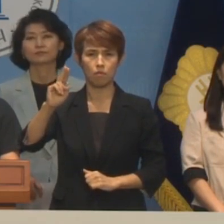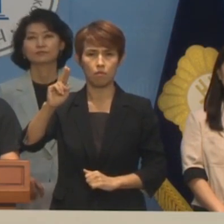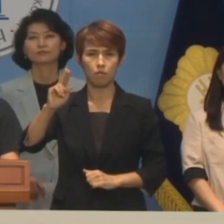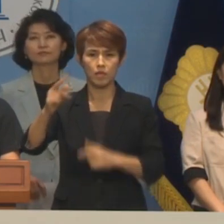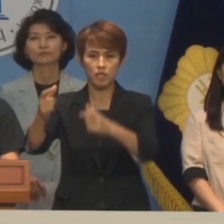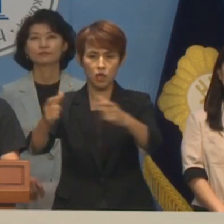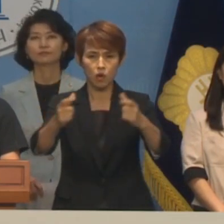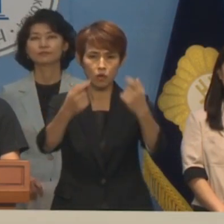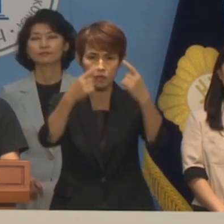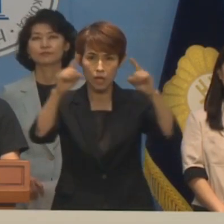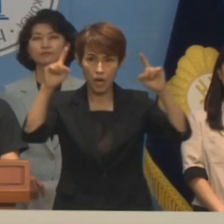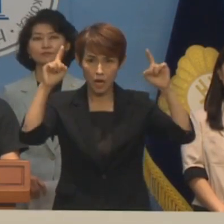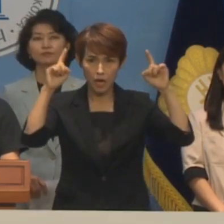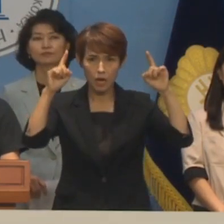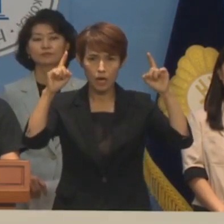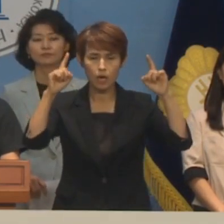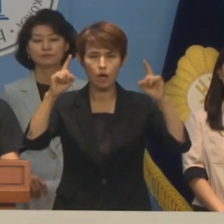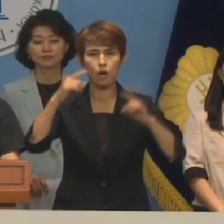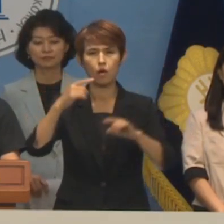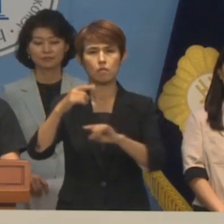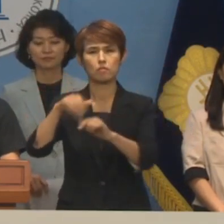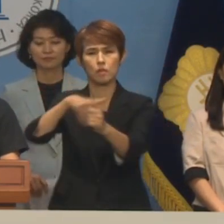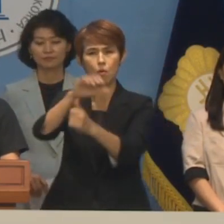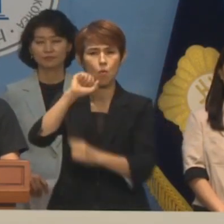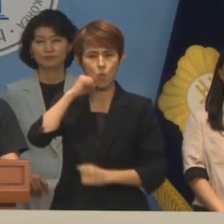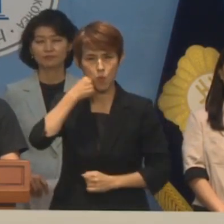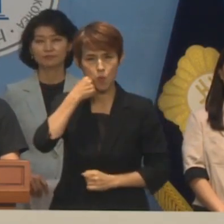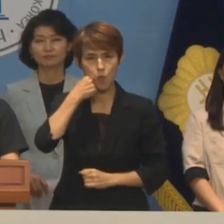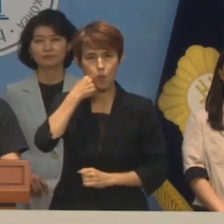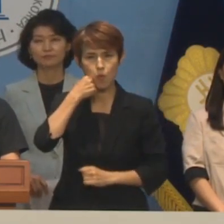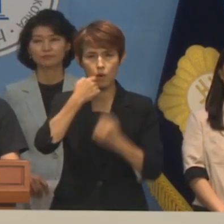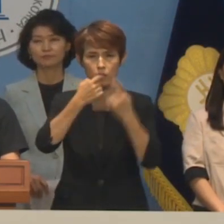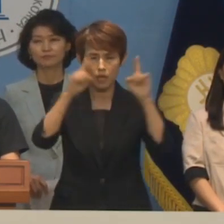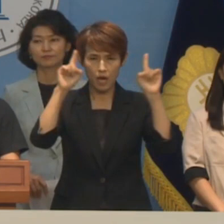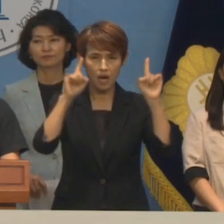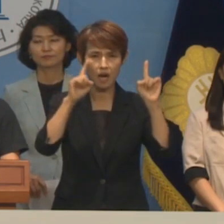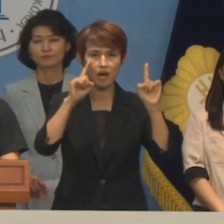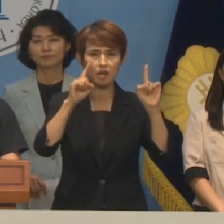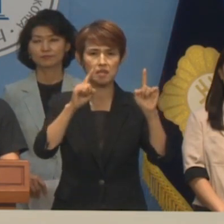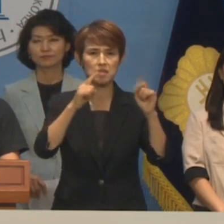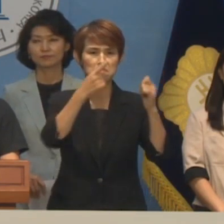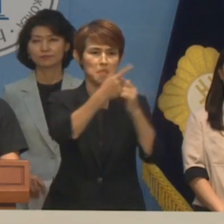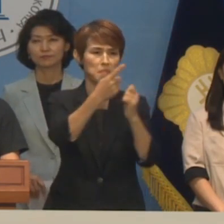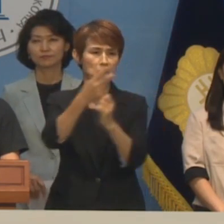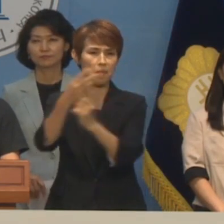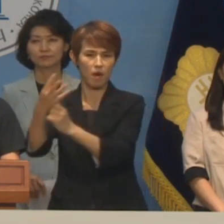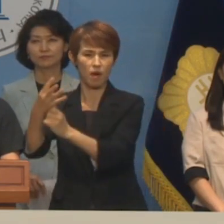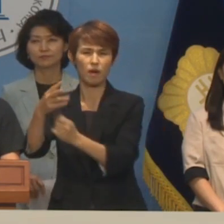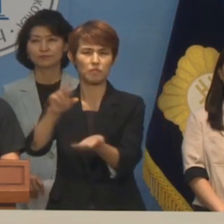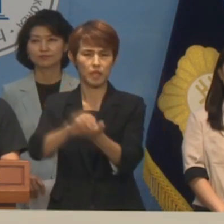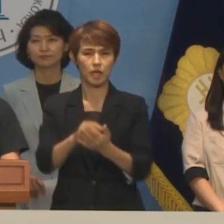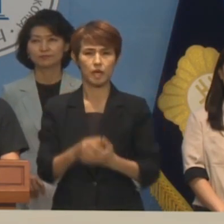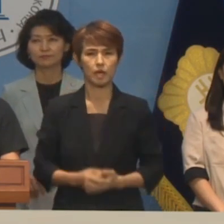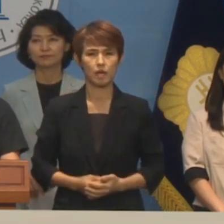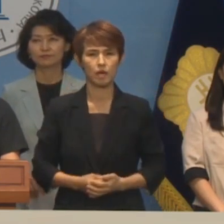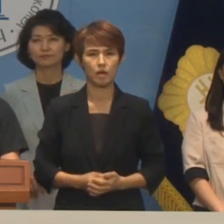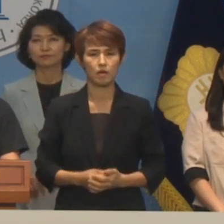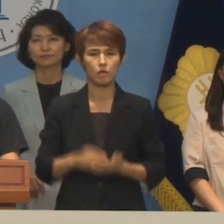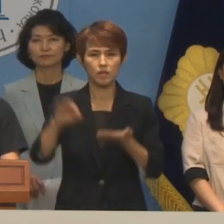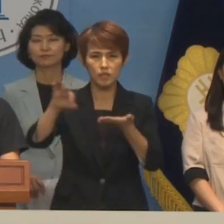지역대학의 몰락위기, 경직된 대학 서열체제, 부족한 고등교육